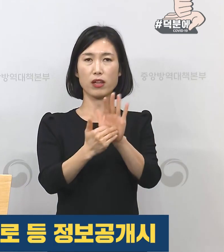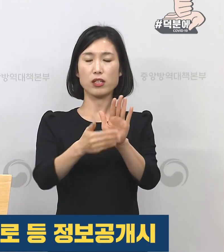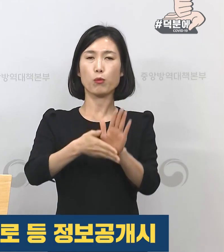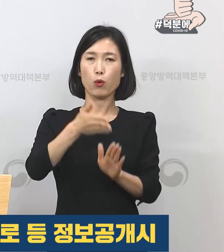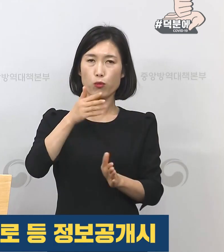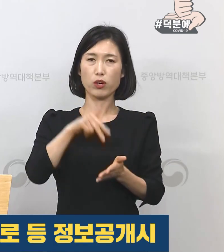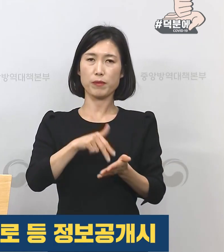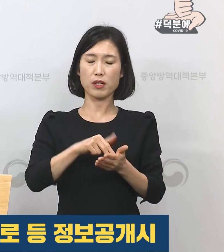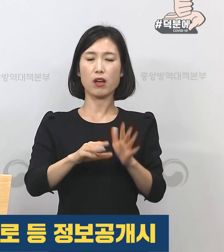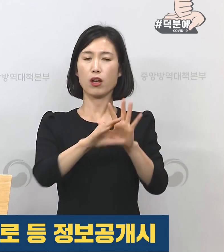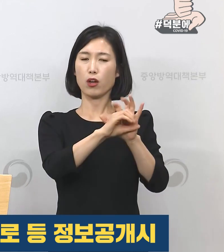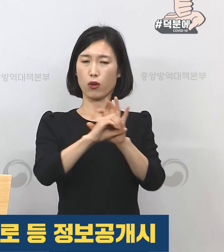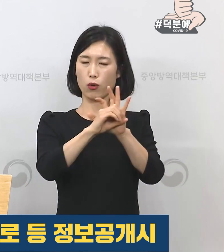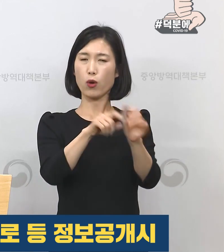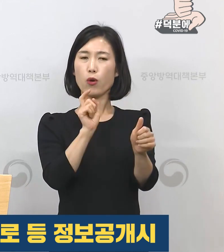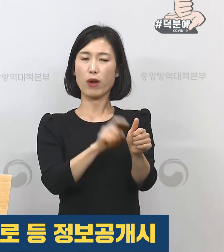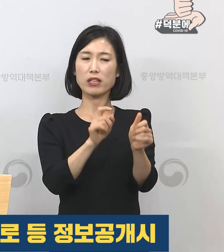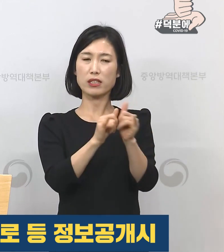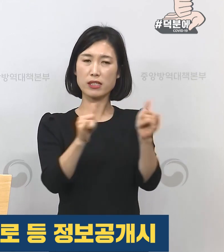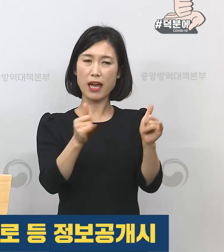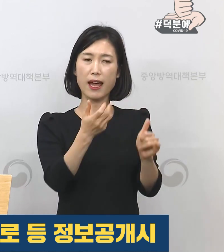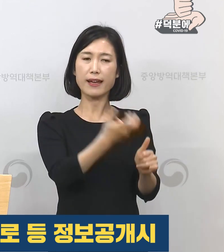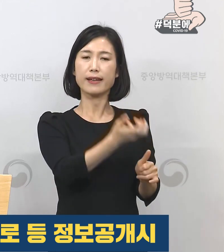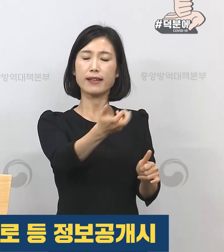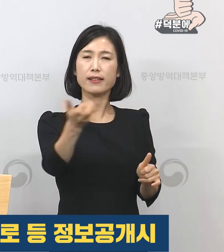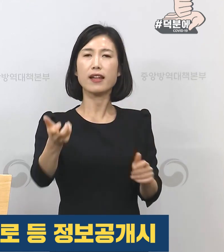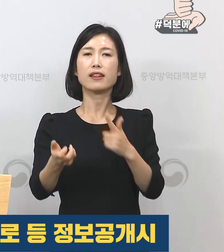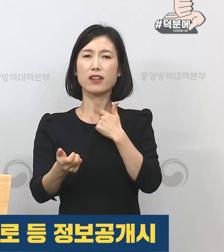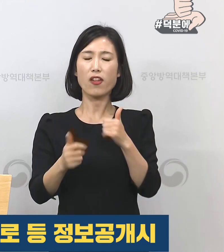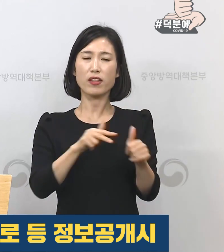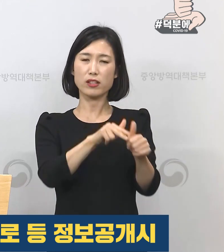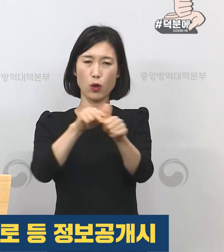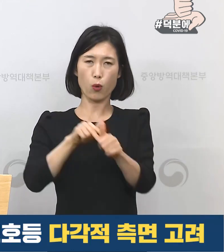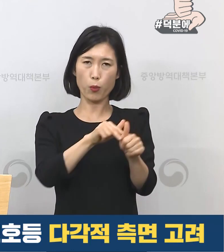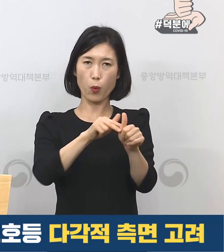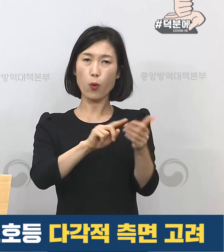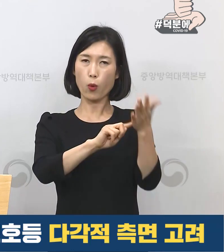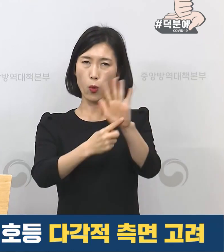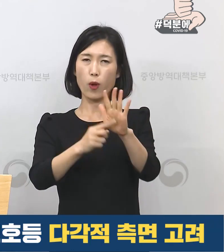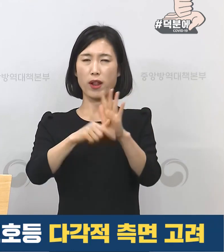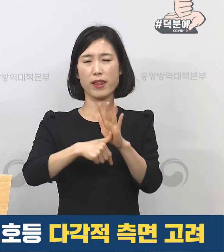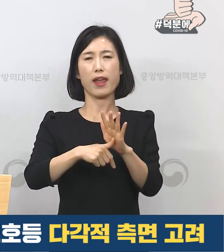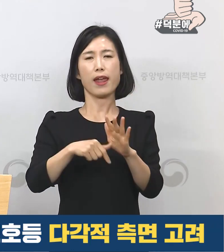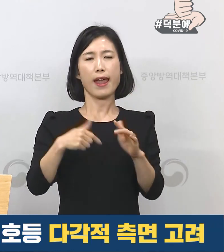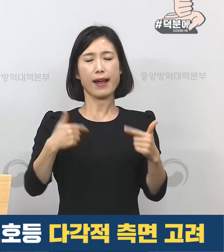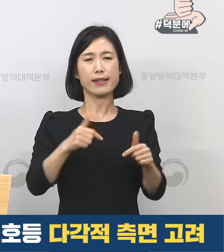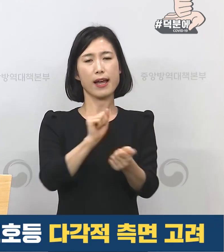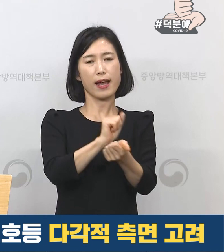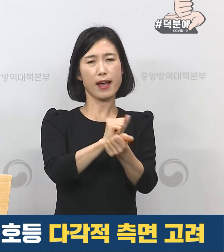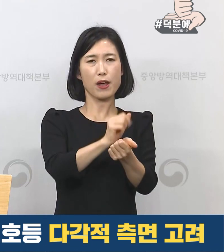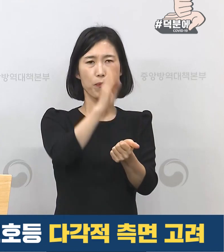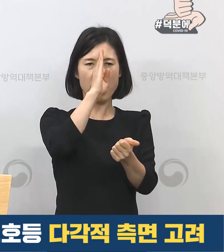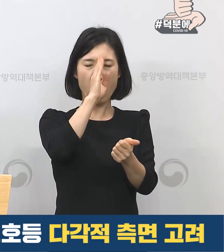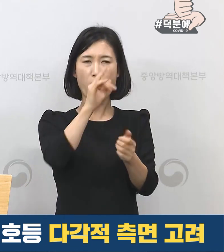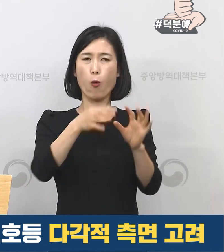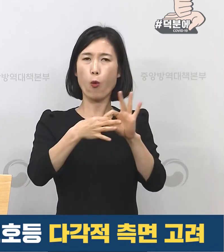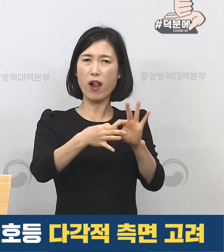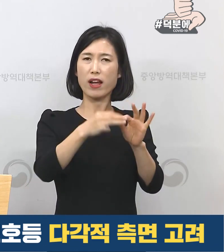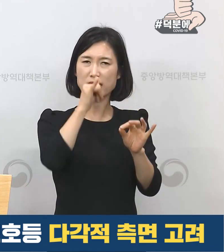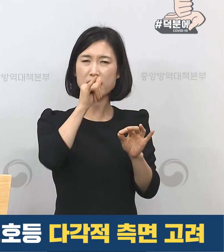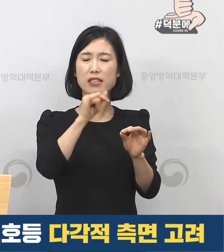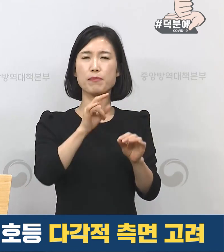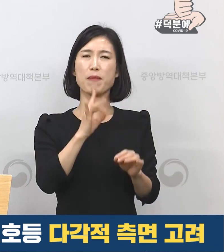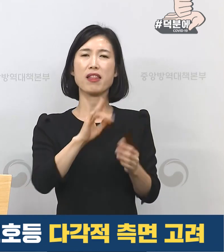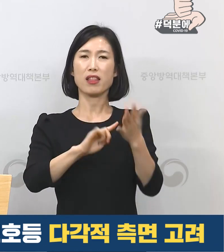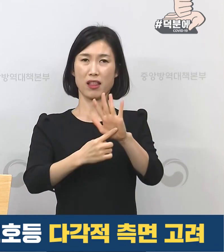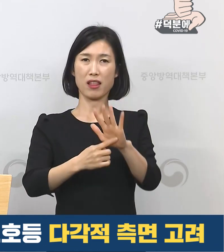중앙방역대책본부에서는 코로나19 확진자의 이동 경로 등 정보를 공개할 때 역학적인 이유 그리고 확진자의 사생활